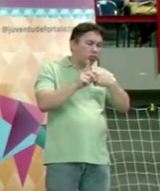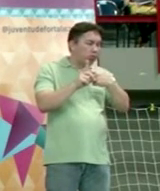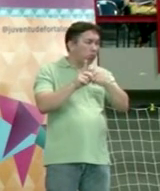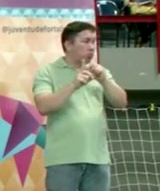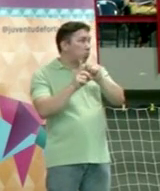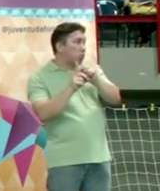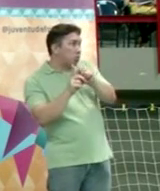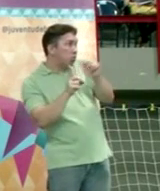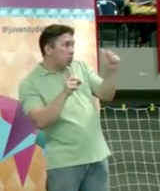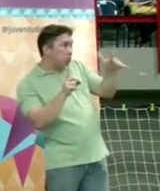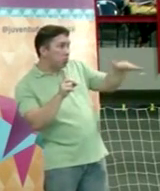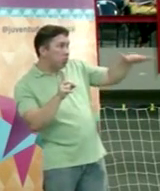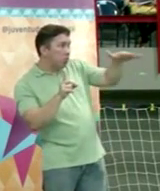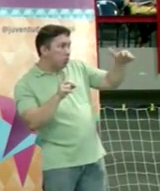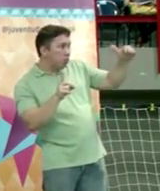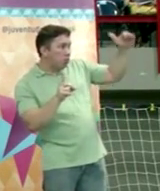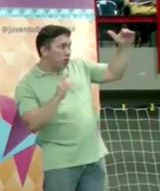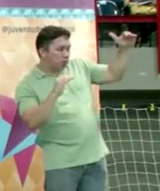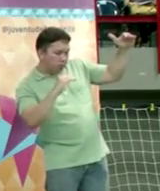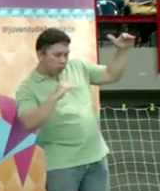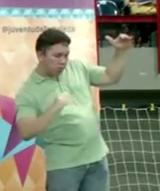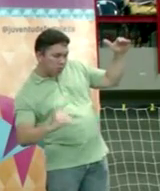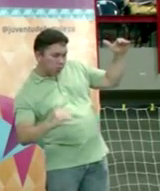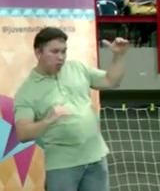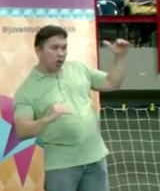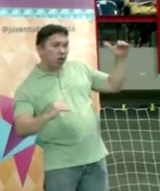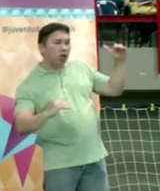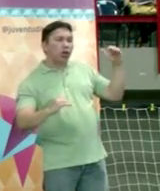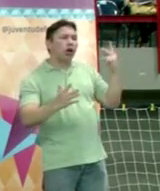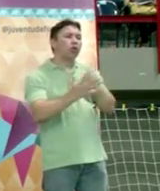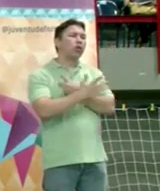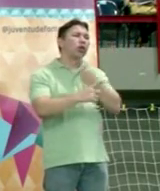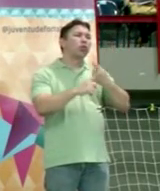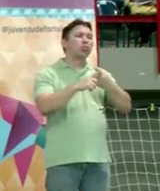ambiente. Isso ocorre porque, vem com o papai agora,